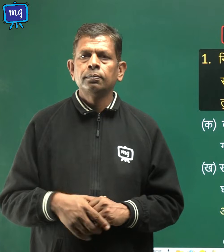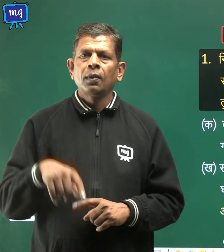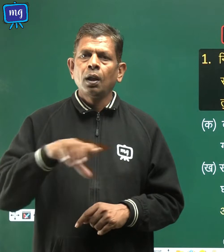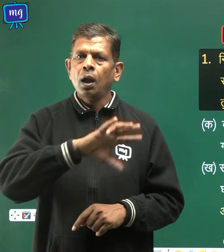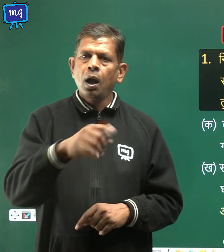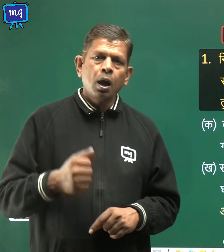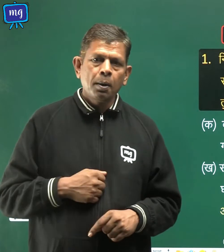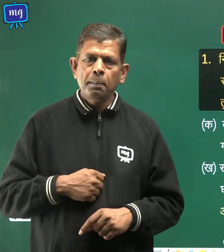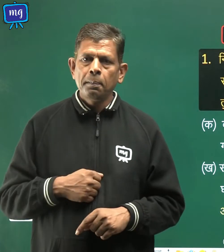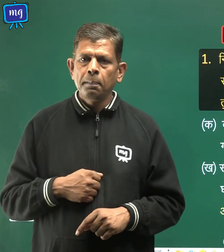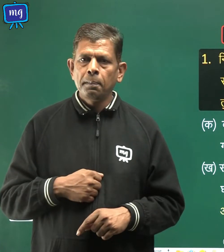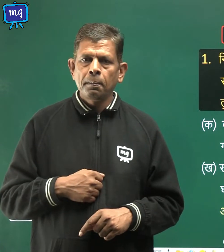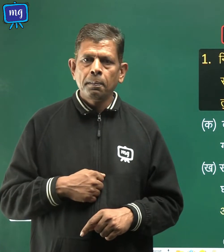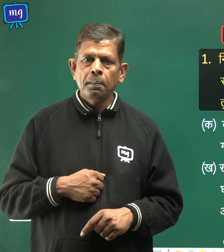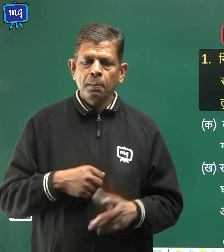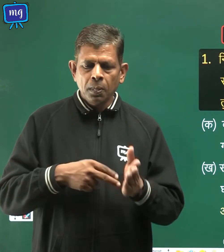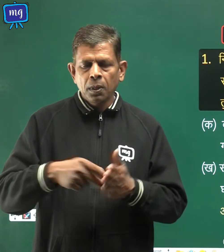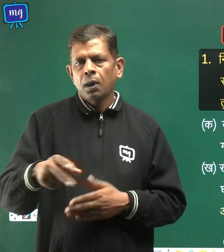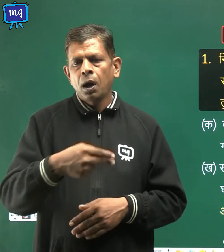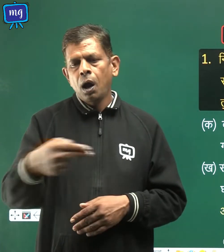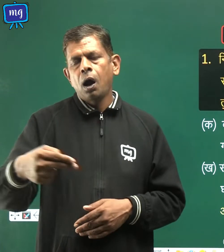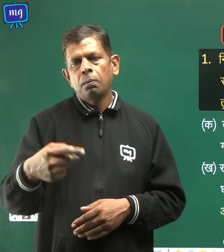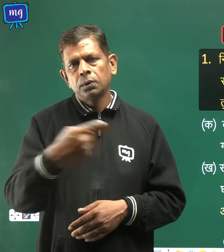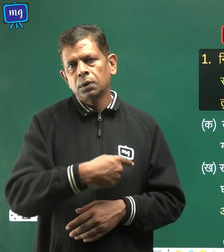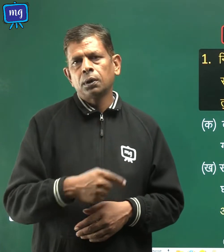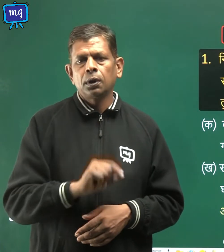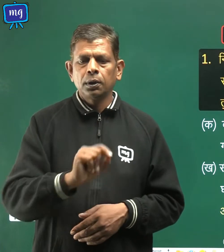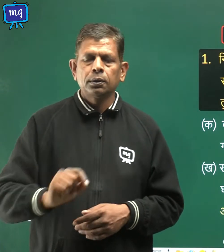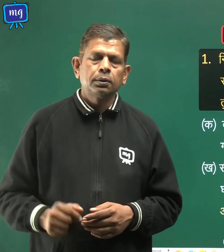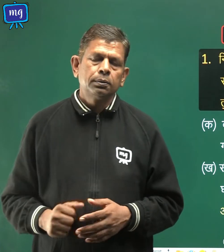हम गति का नाम उसके आगे लिखेंगे।